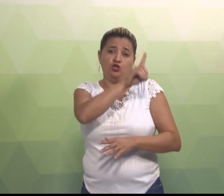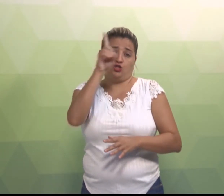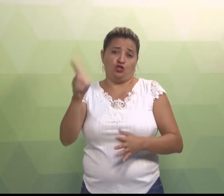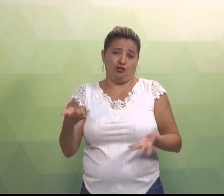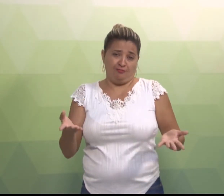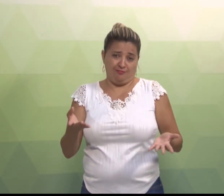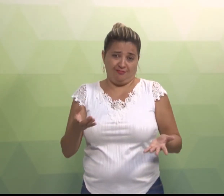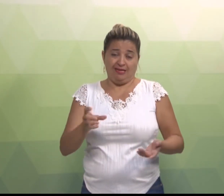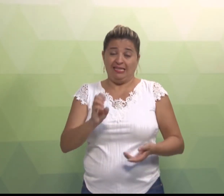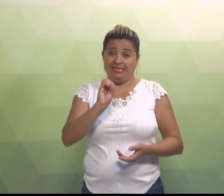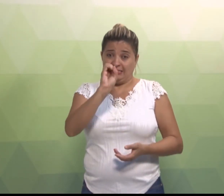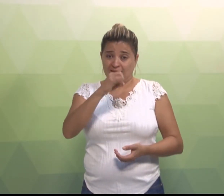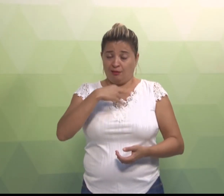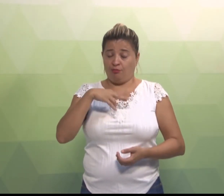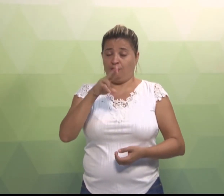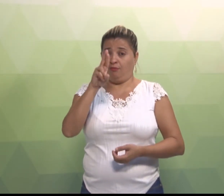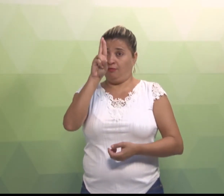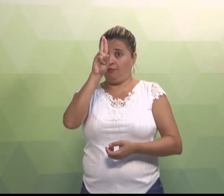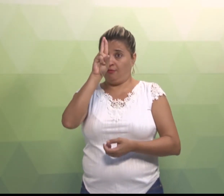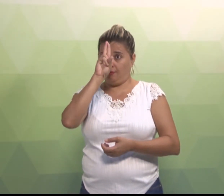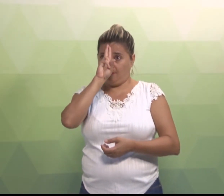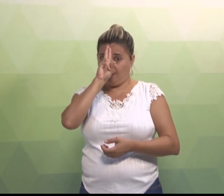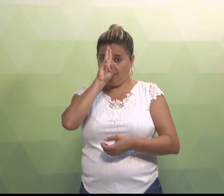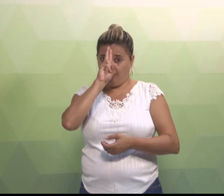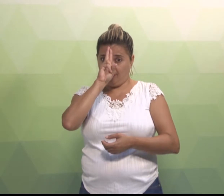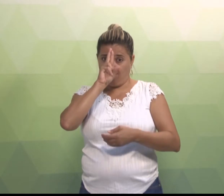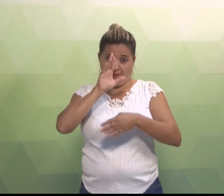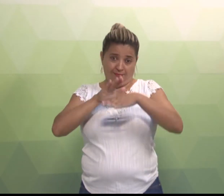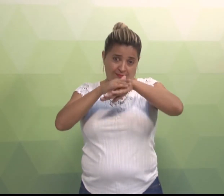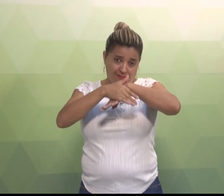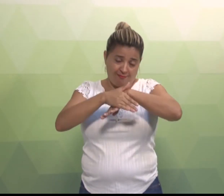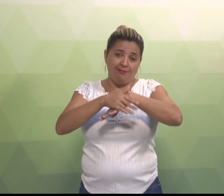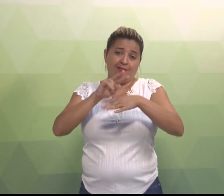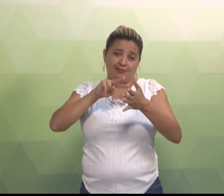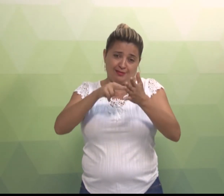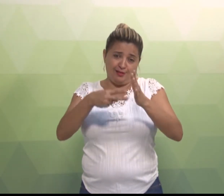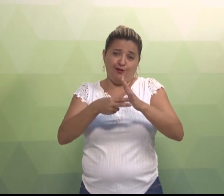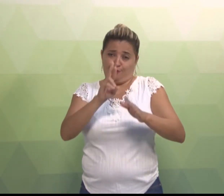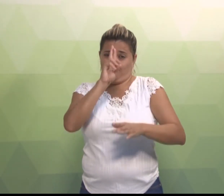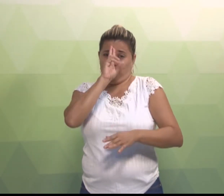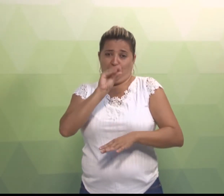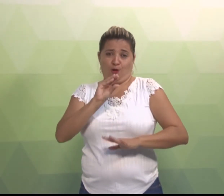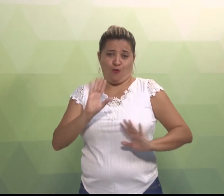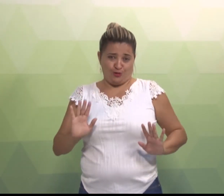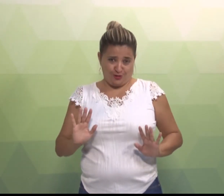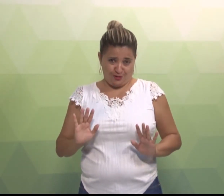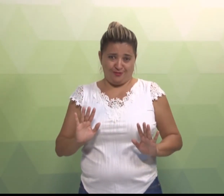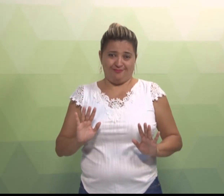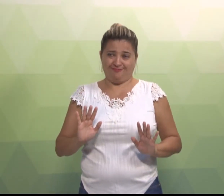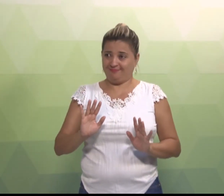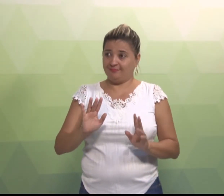realmente posso colocar como dia, meio, no caso, né, de 12 à noite, ou 12 à noite, dessa